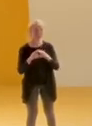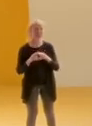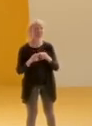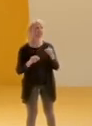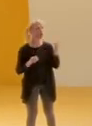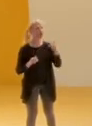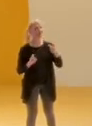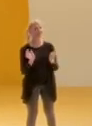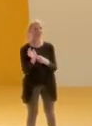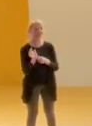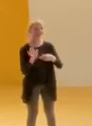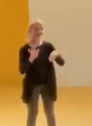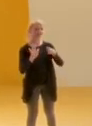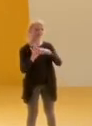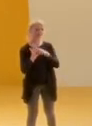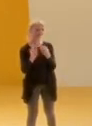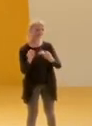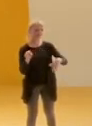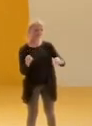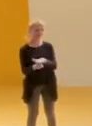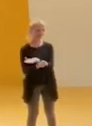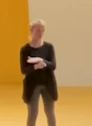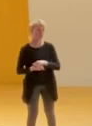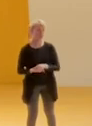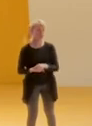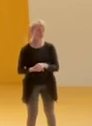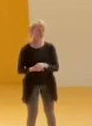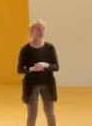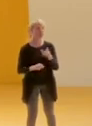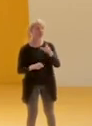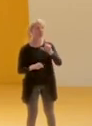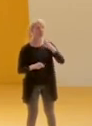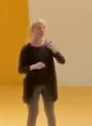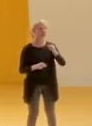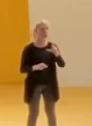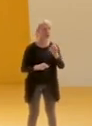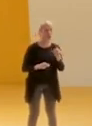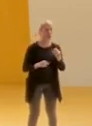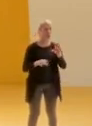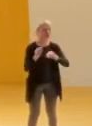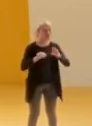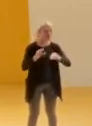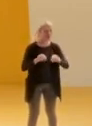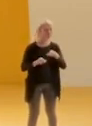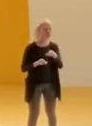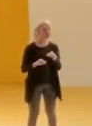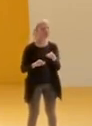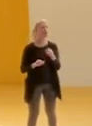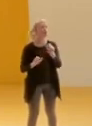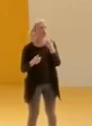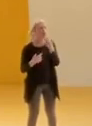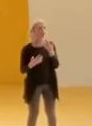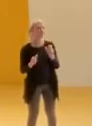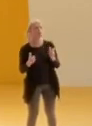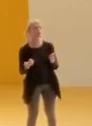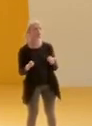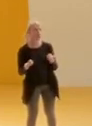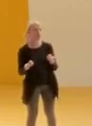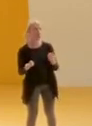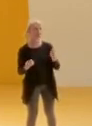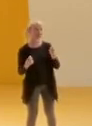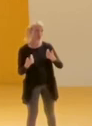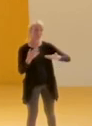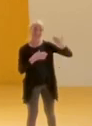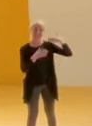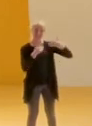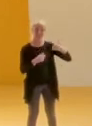określonych warunków mikro i makroekonomicznych na które trochę powpadaliśmy które mówią nam o tym co pieniądze było